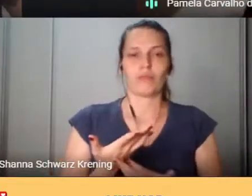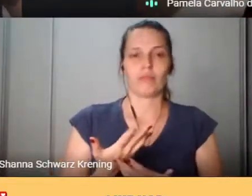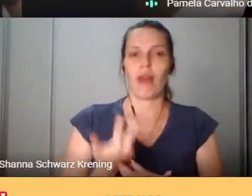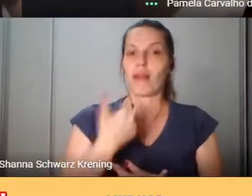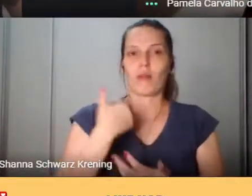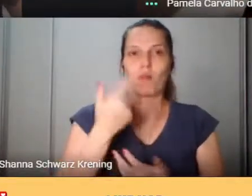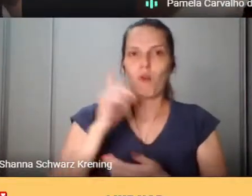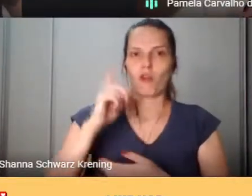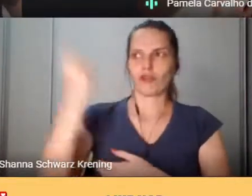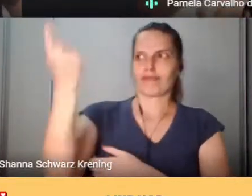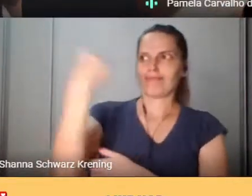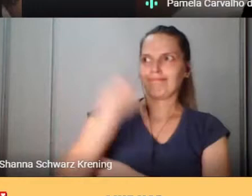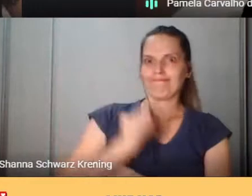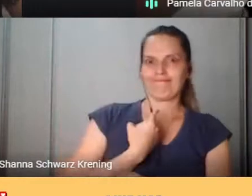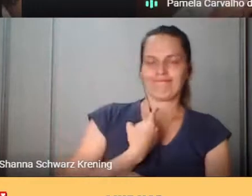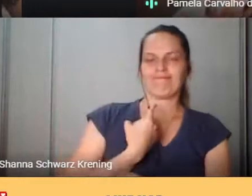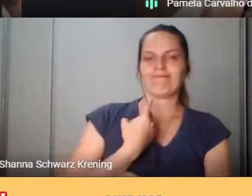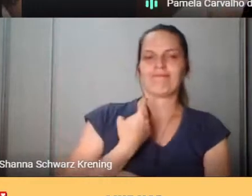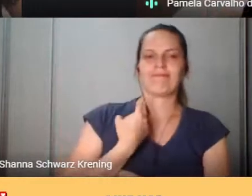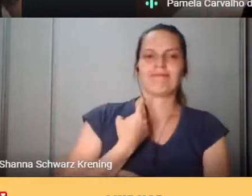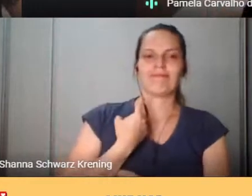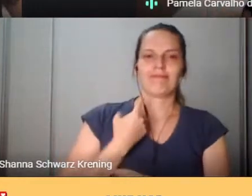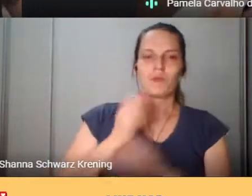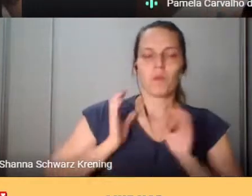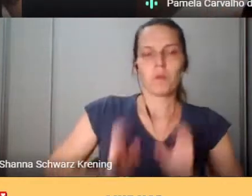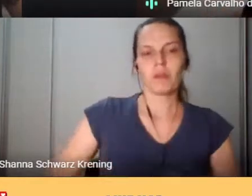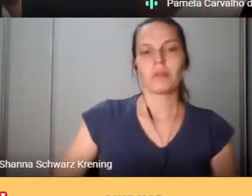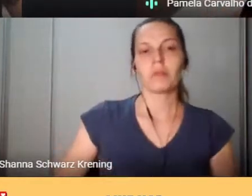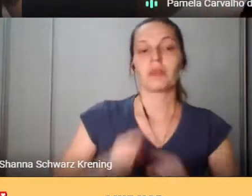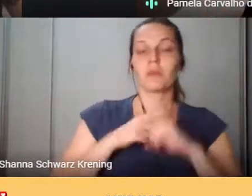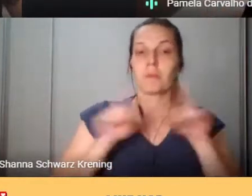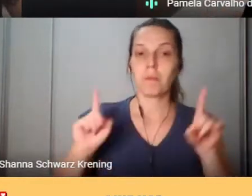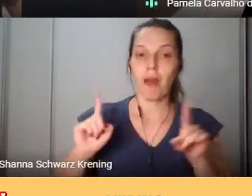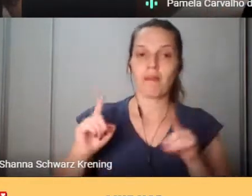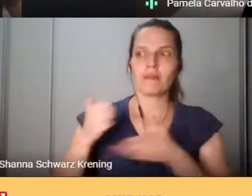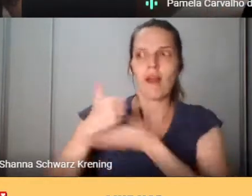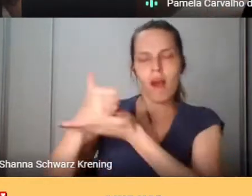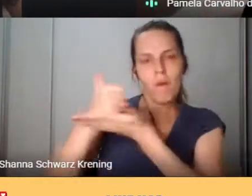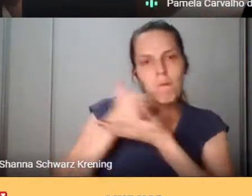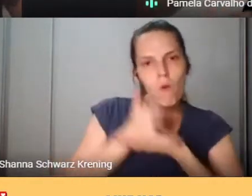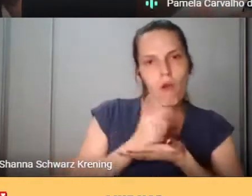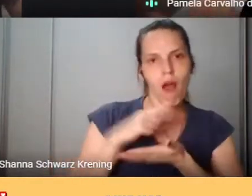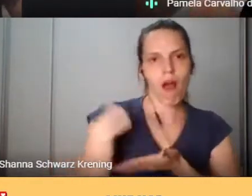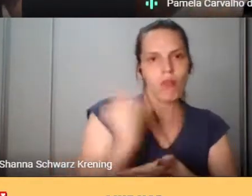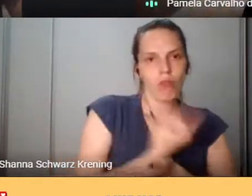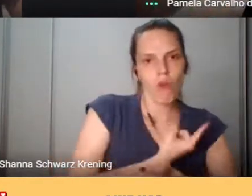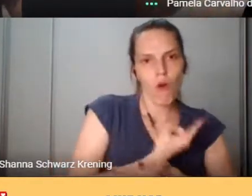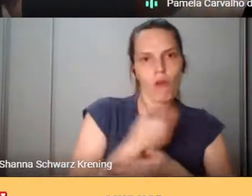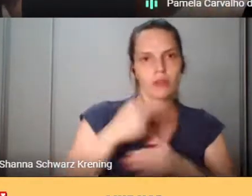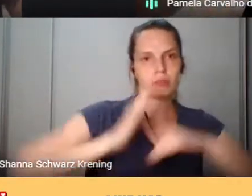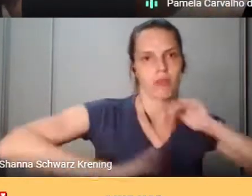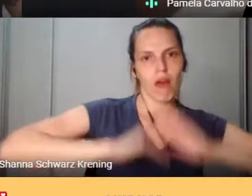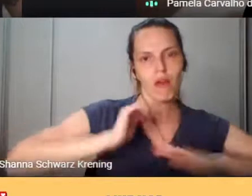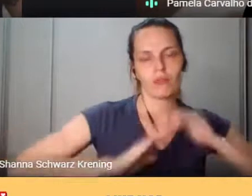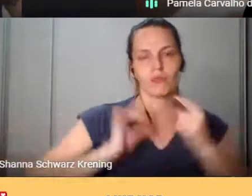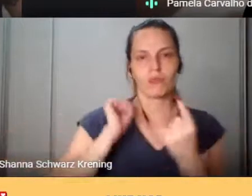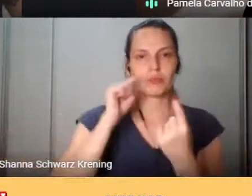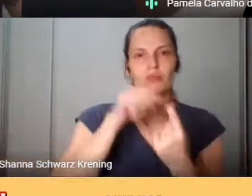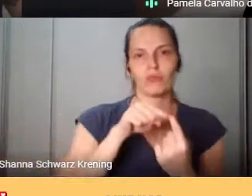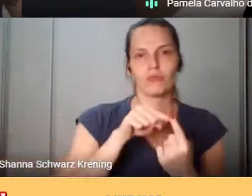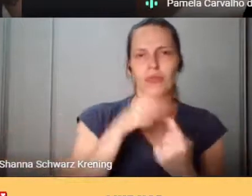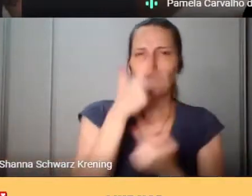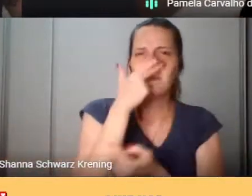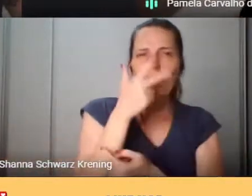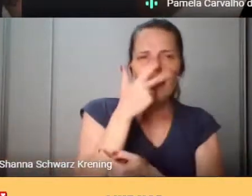vem para nos mover em direção a algo, talvez apoiar nossos objetivos, né? Mas o que parece que a gente deixou